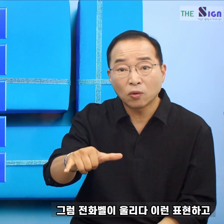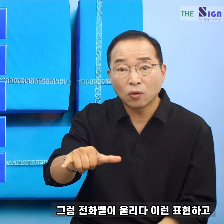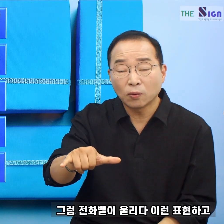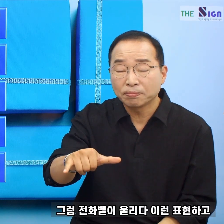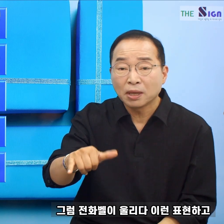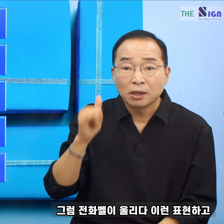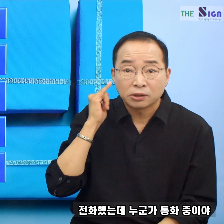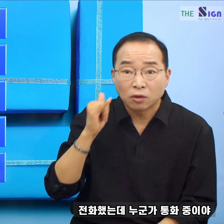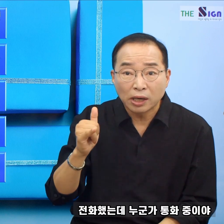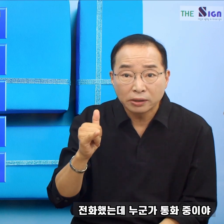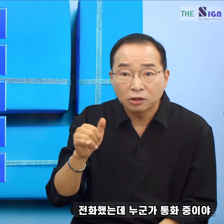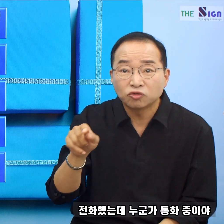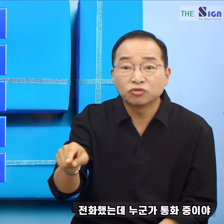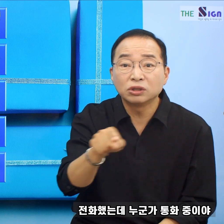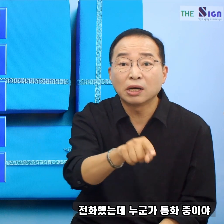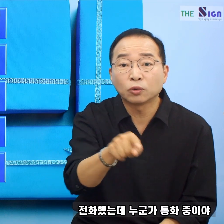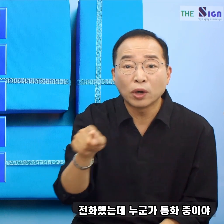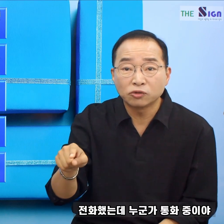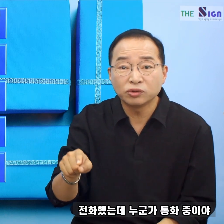표현하고, 전화했는데 누군가 통화 중이야.